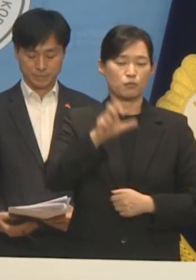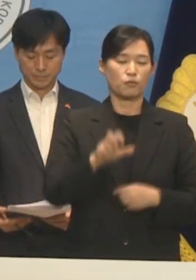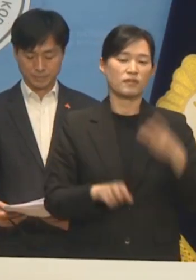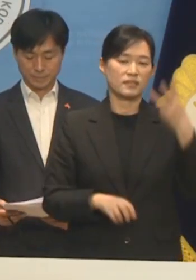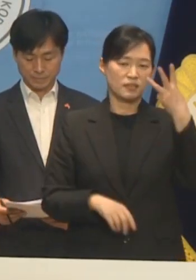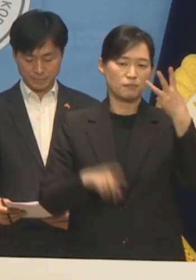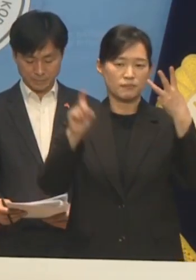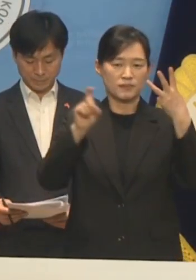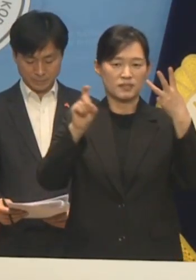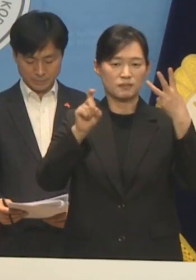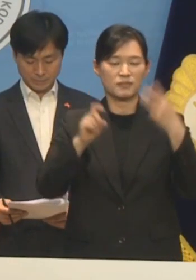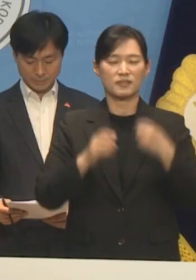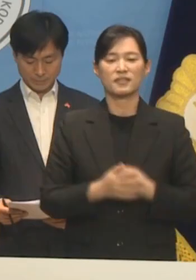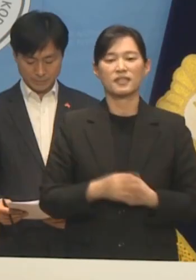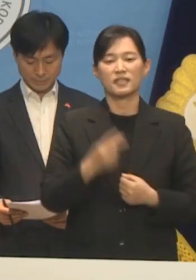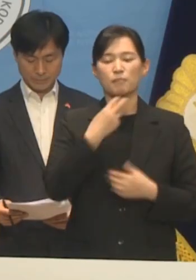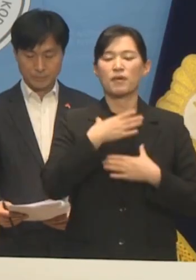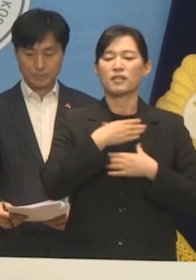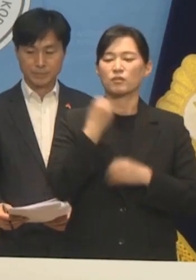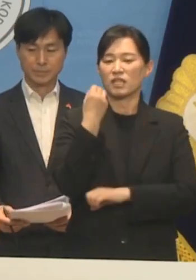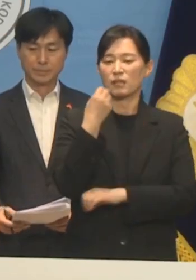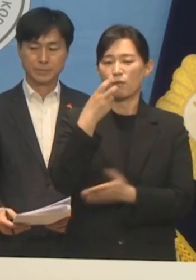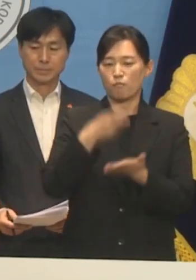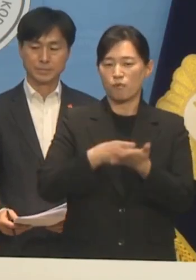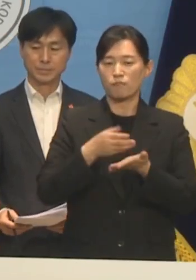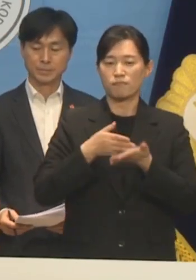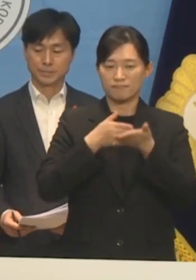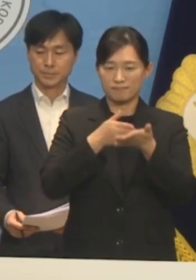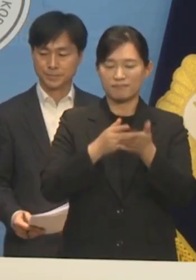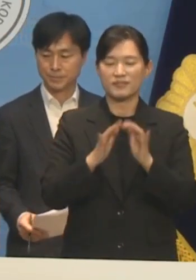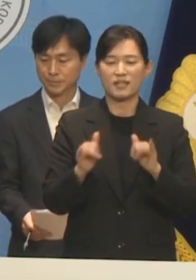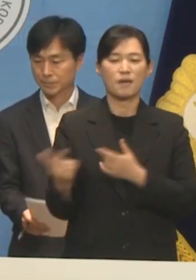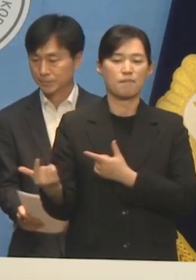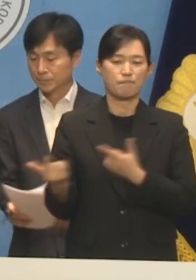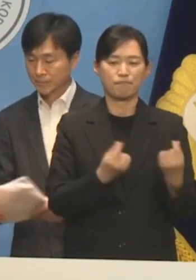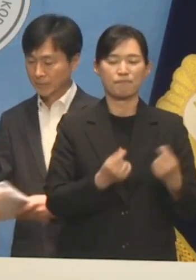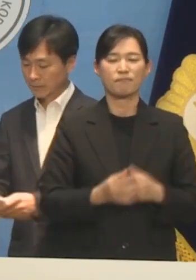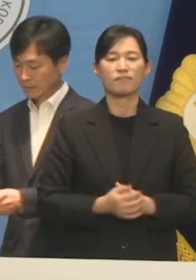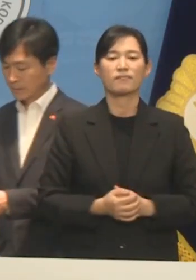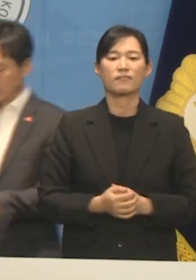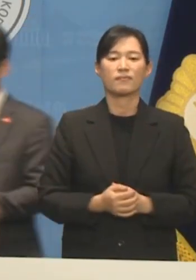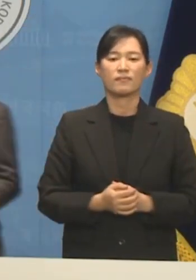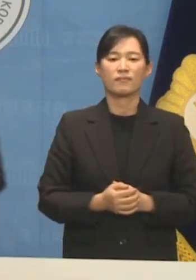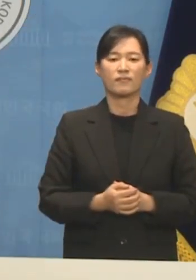2025년 3월 10일 생명안전기본법 발의자 일동.